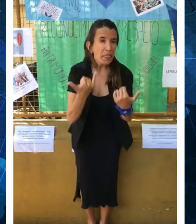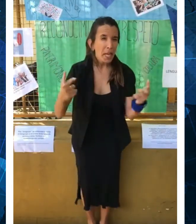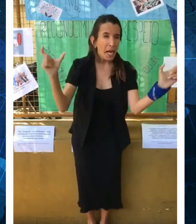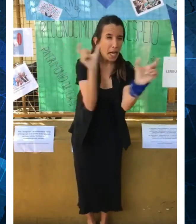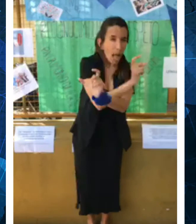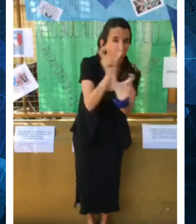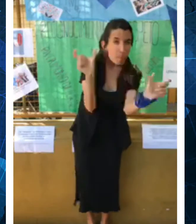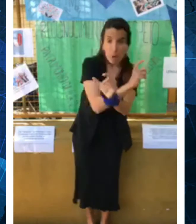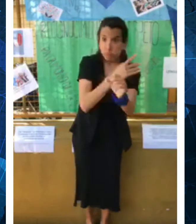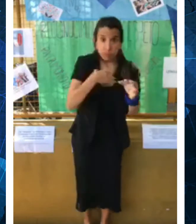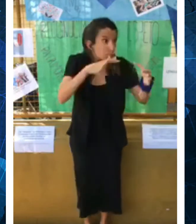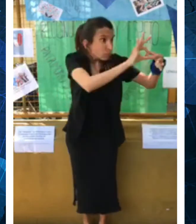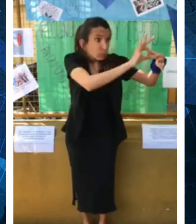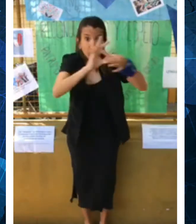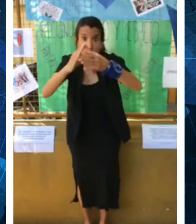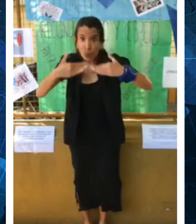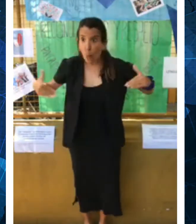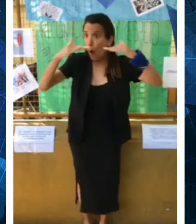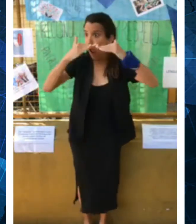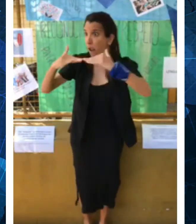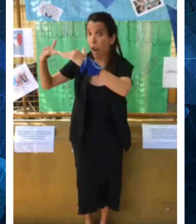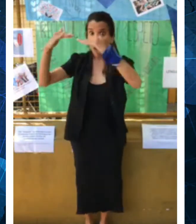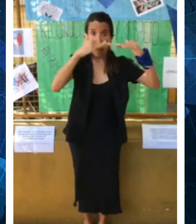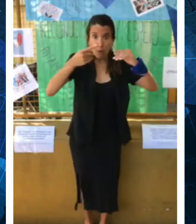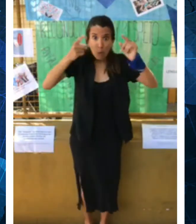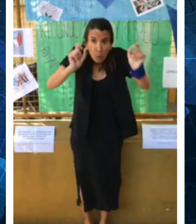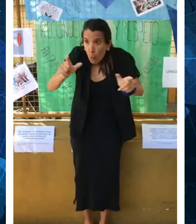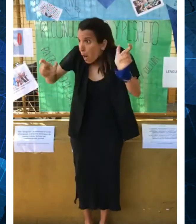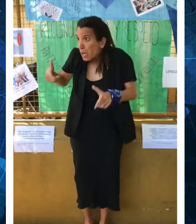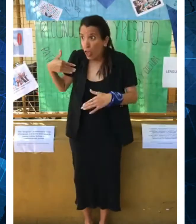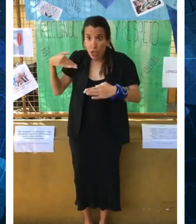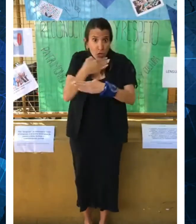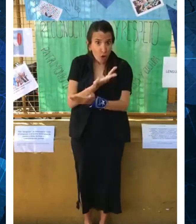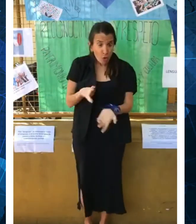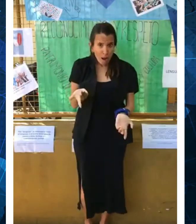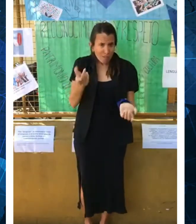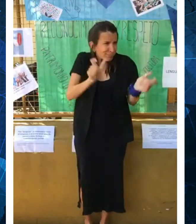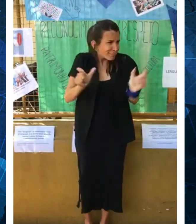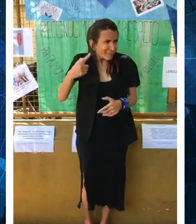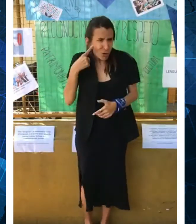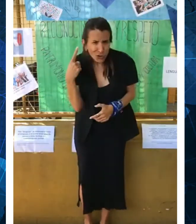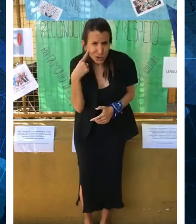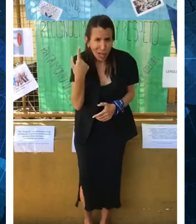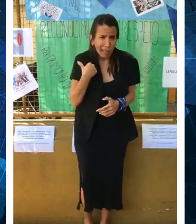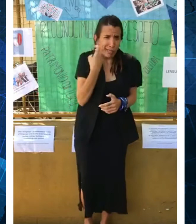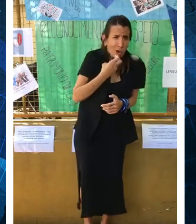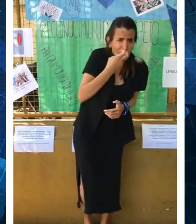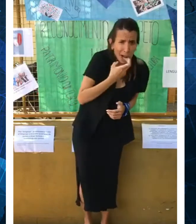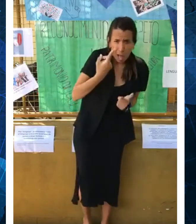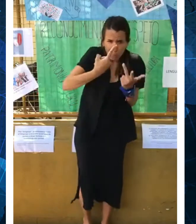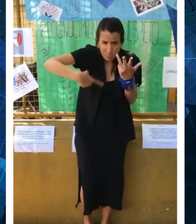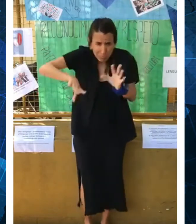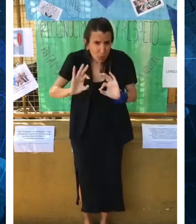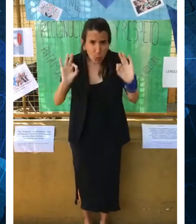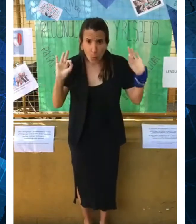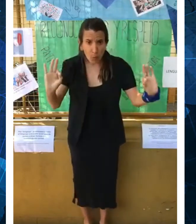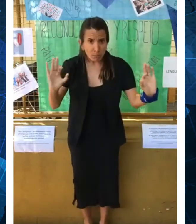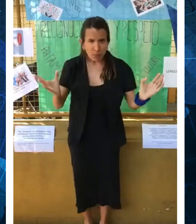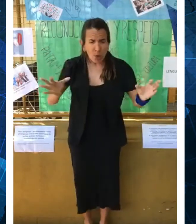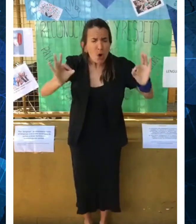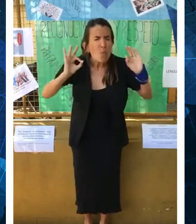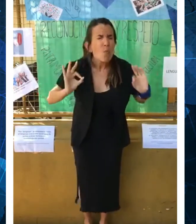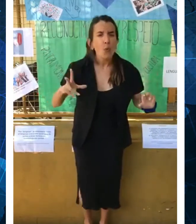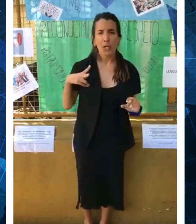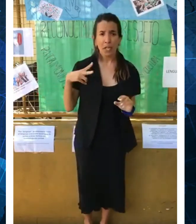Porque es nuestro idioma, tiene gramática nuestro idioma, la lengua de señas argentina. Y